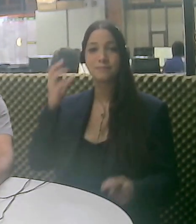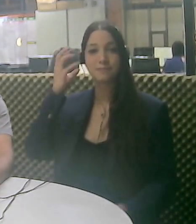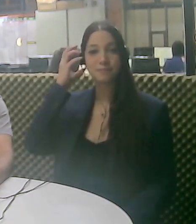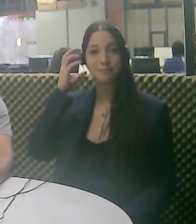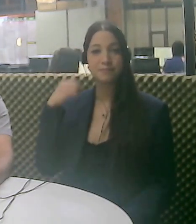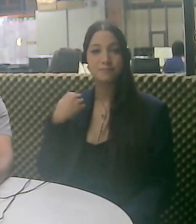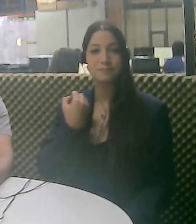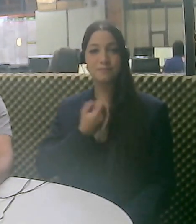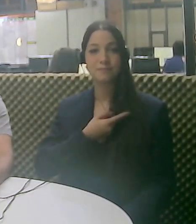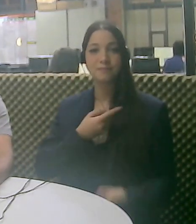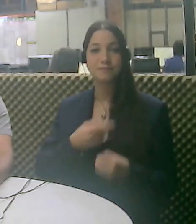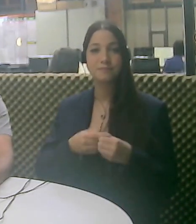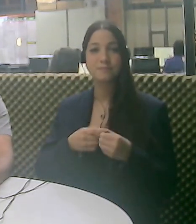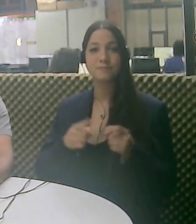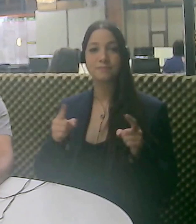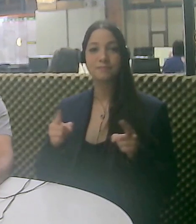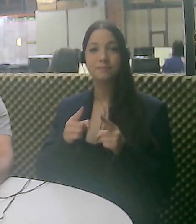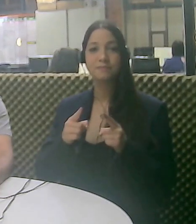Rádio Nossa Cidade.